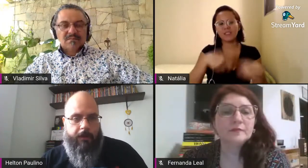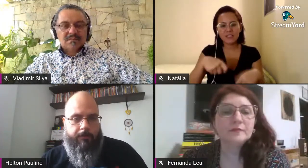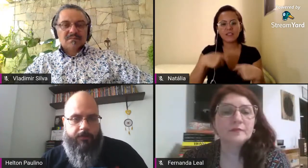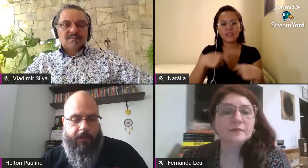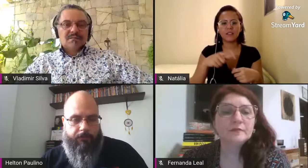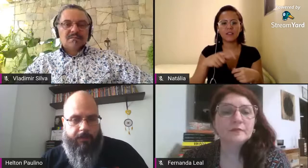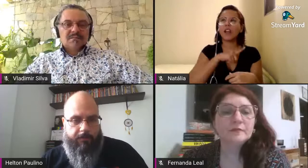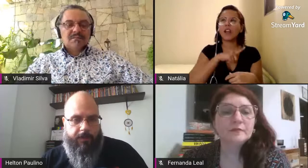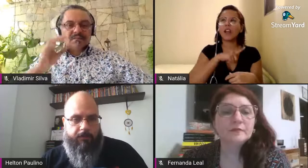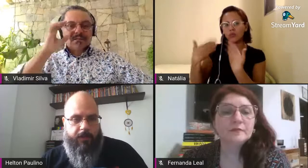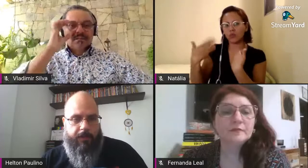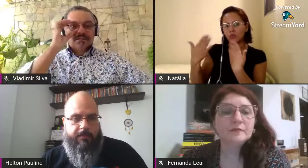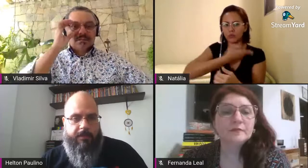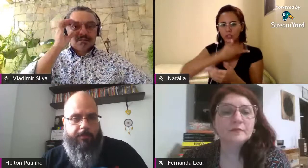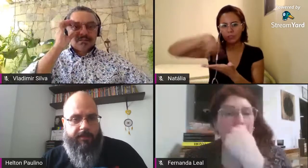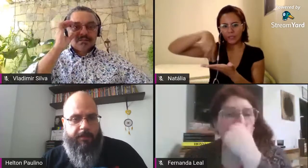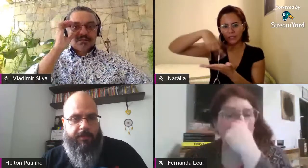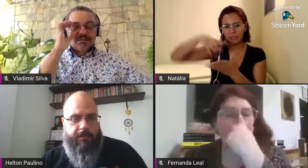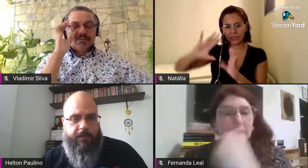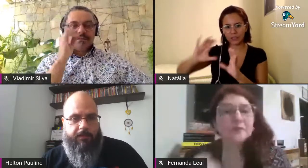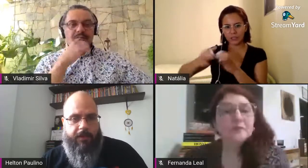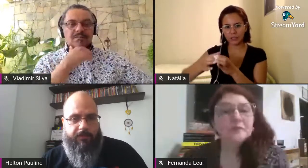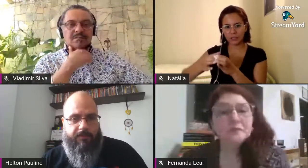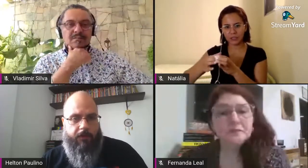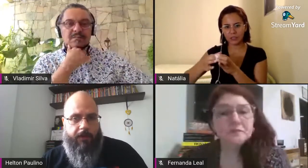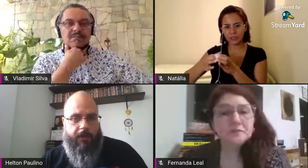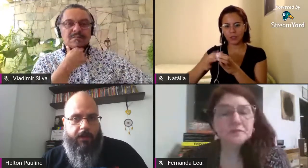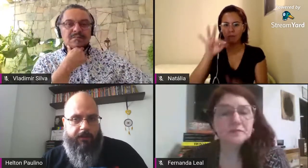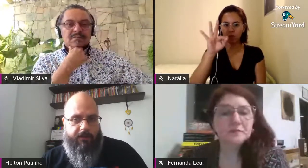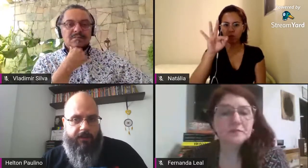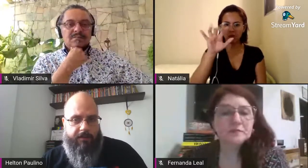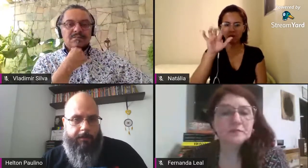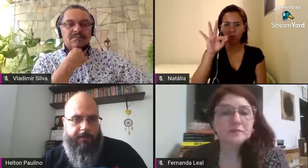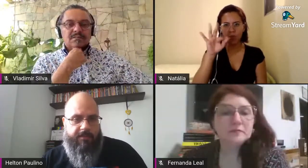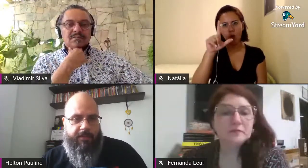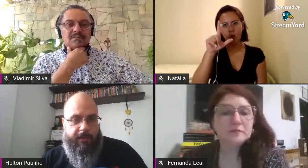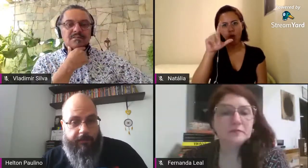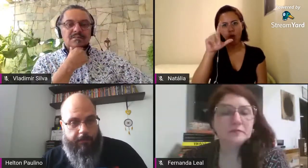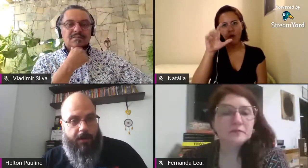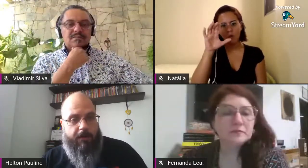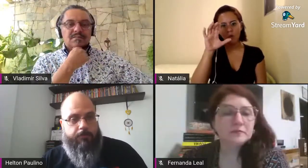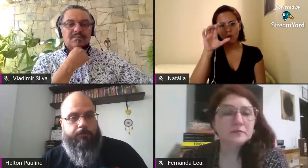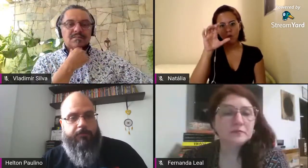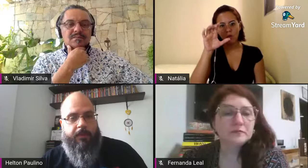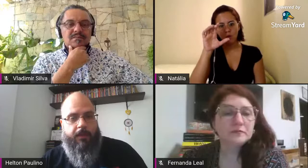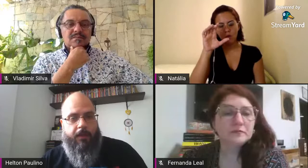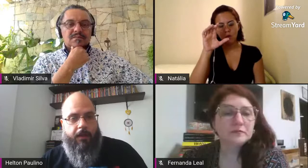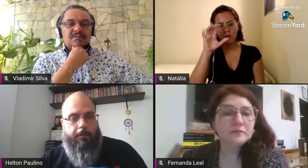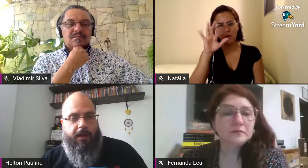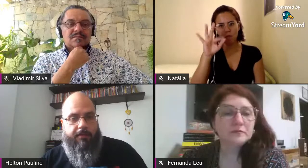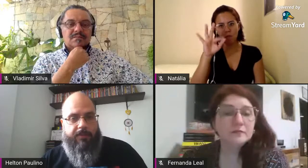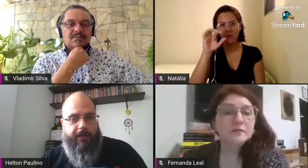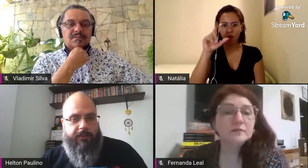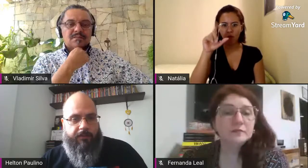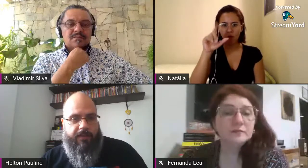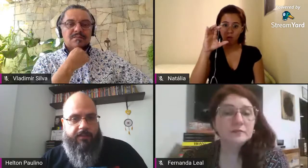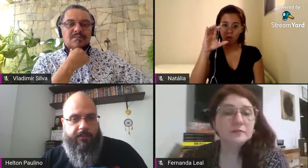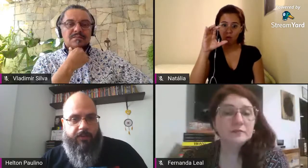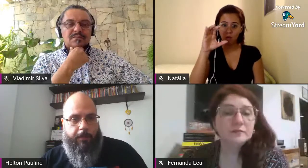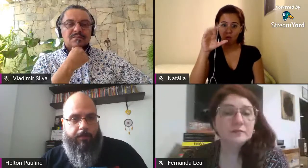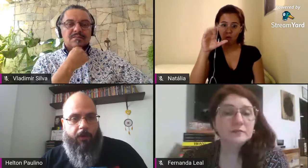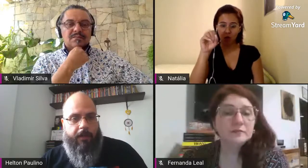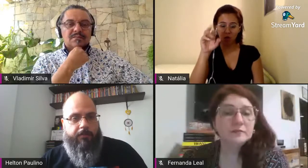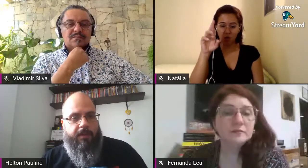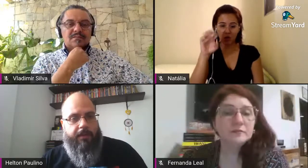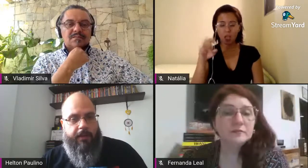folclórico, né, Sérgio Nascimento, e ele dizendo basicamente isso, ele fez, olha, a gente está sem se apresentar desde março, mas o que é que a gente está